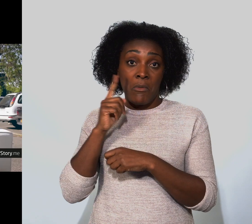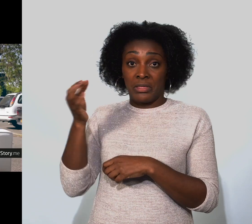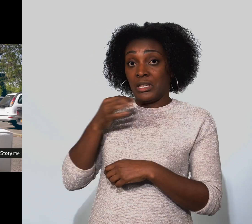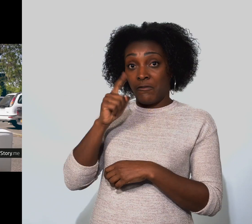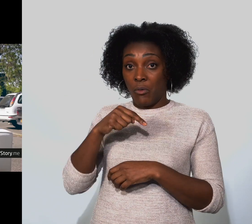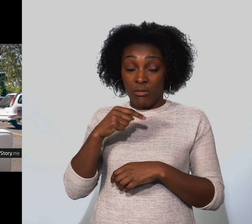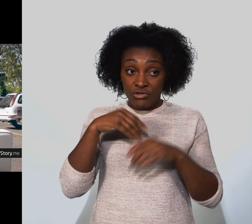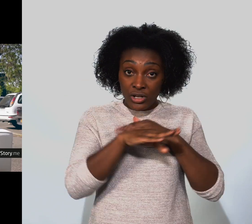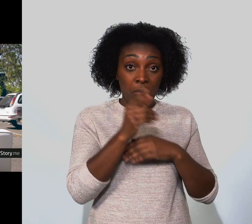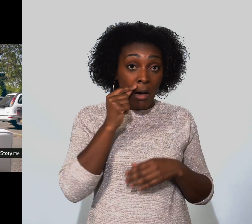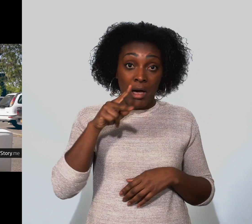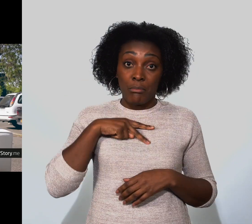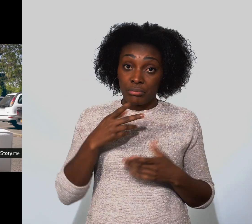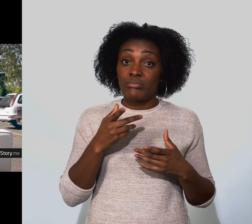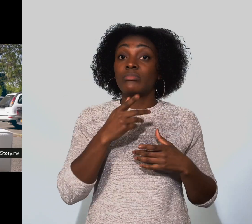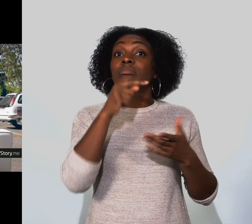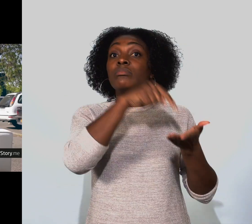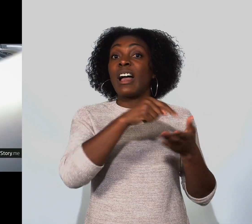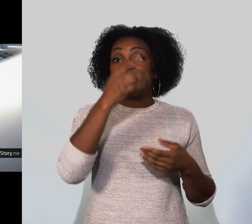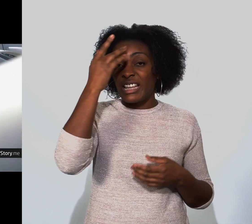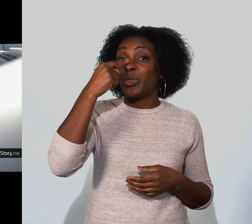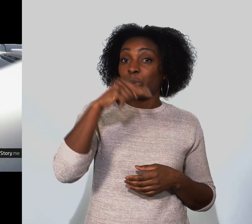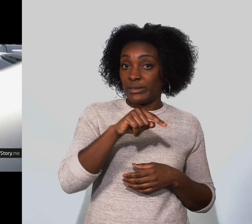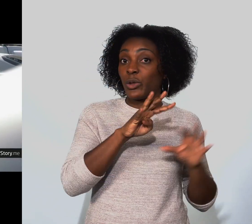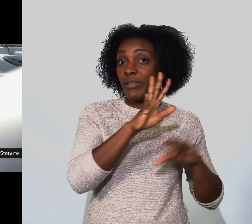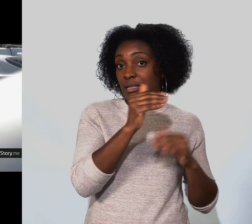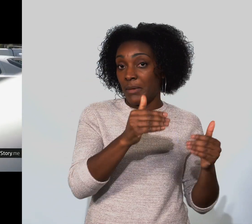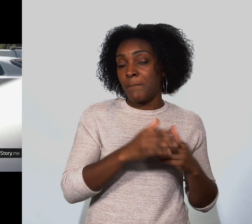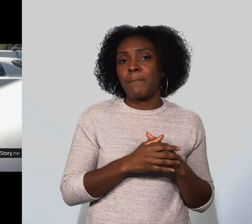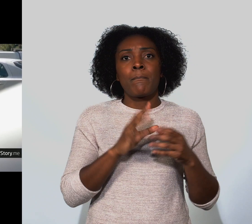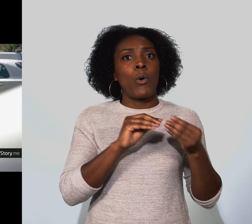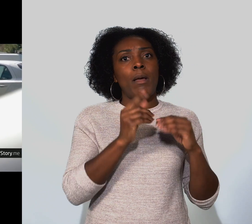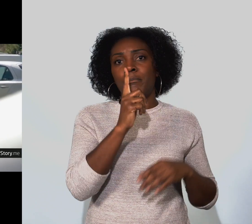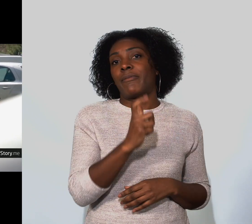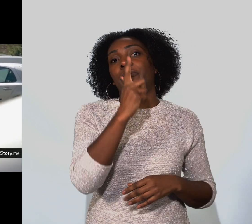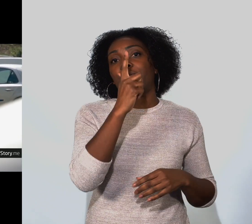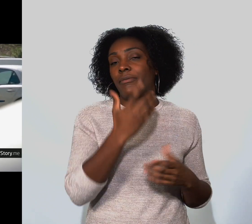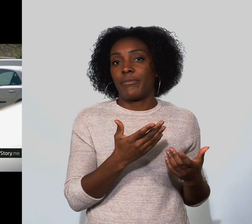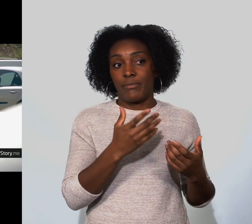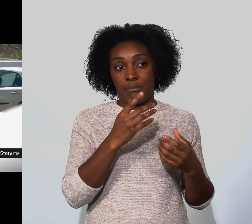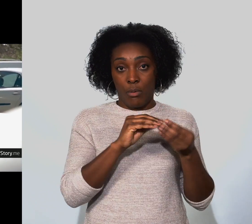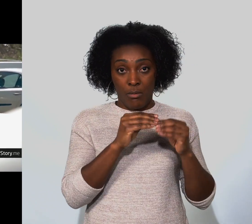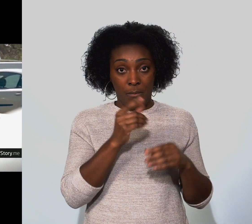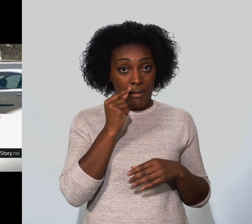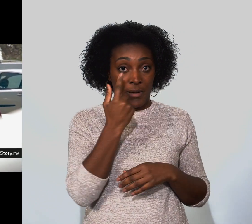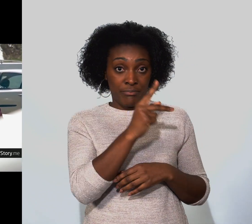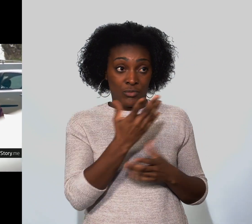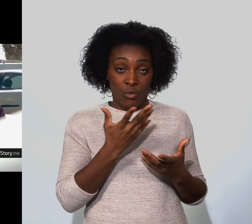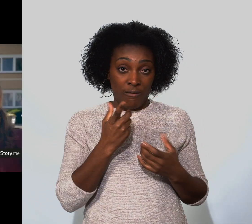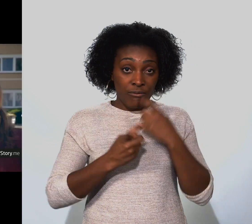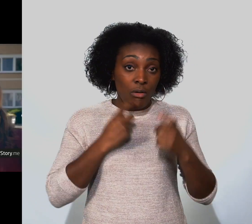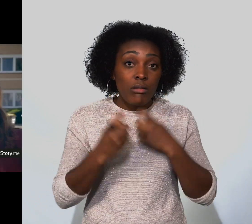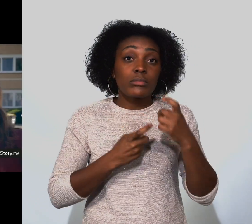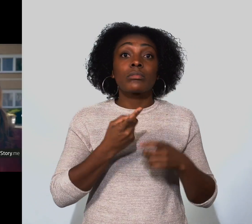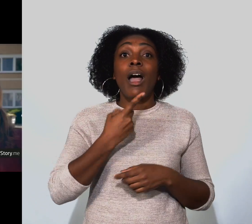à Saint-Denis. C'est là que les problèmes ont commencé pour moi. Mon père, qui a des problèmes d'alcool et de